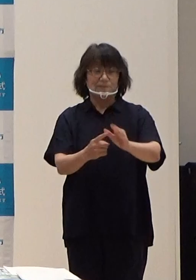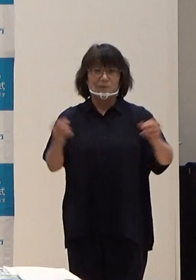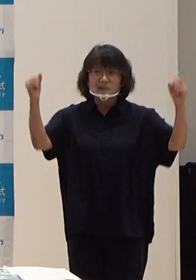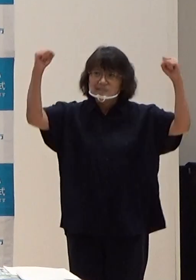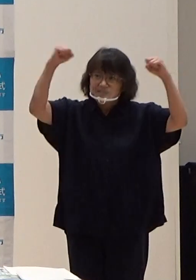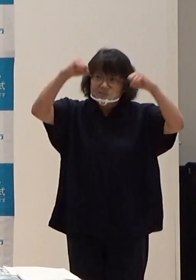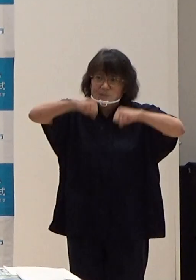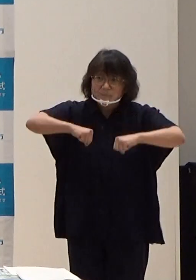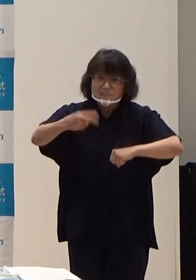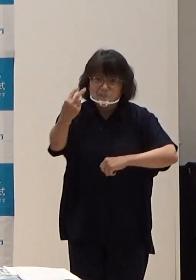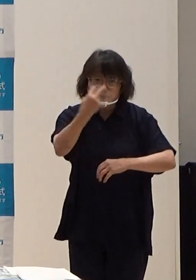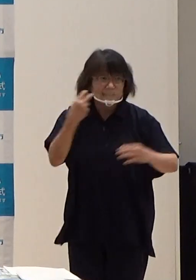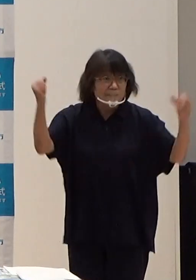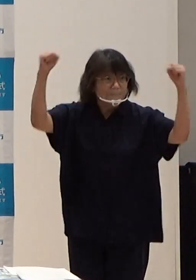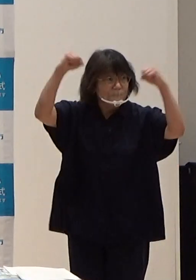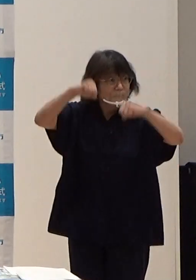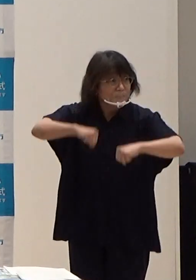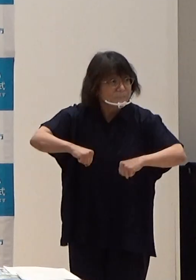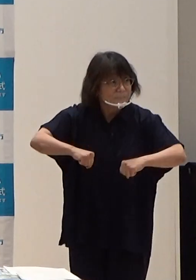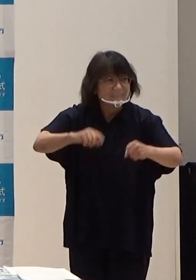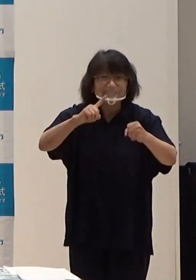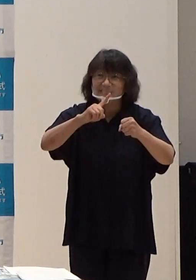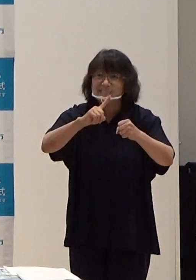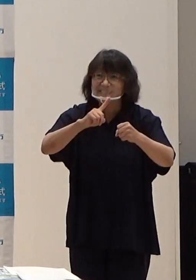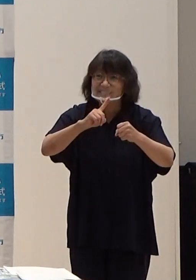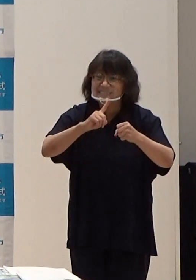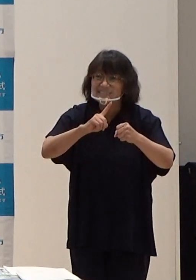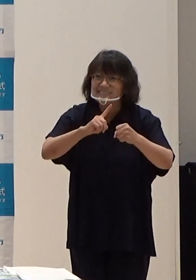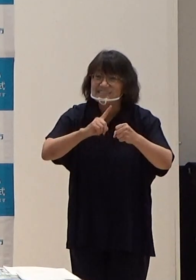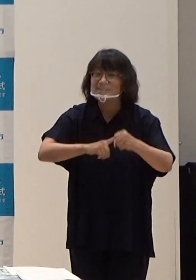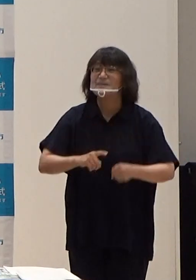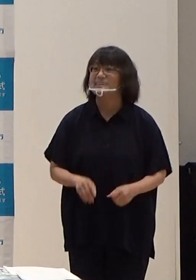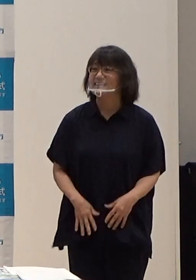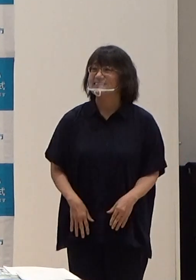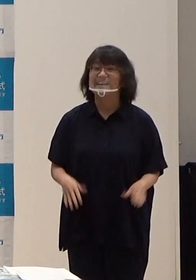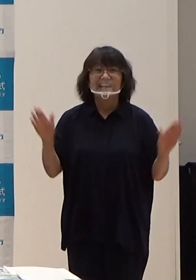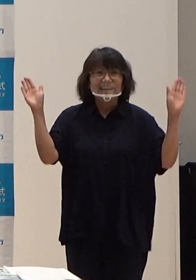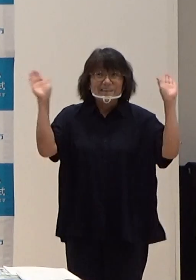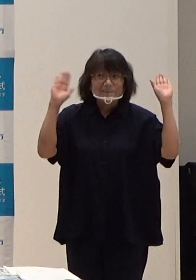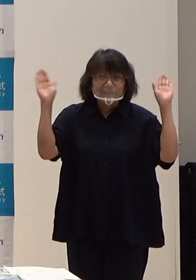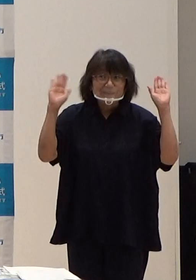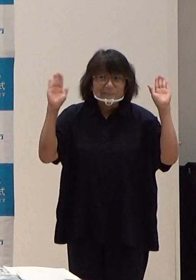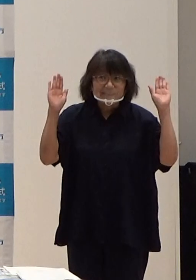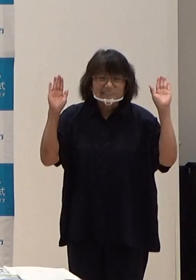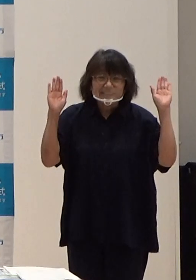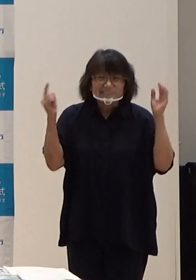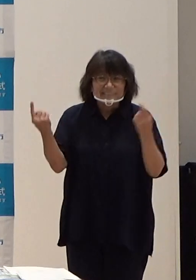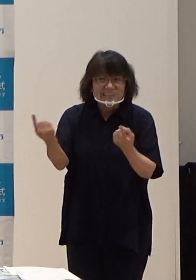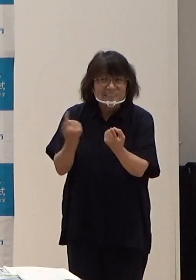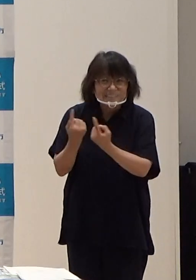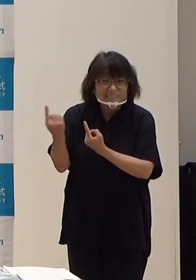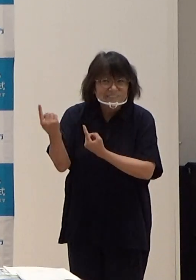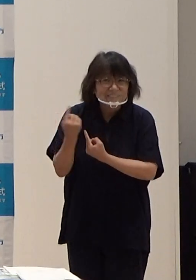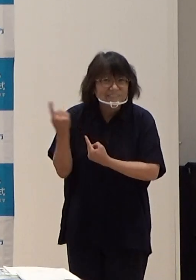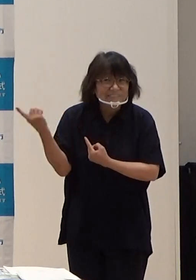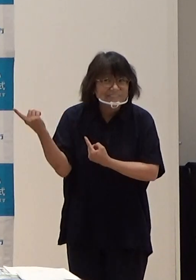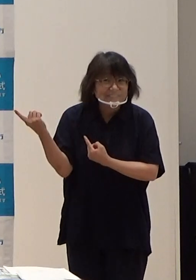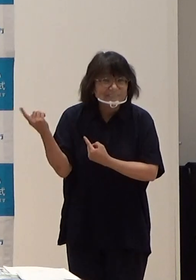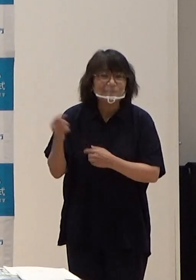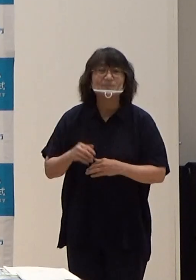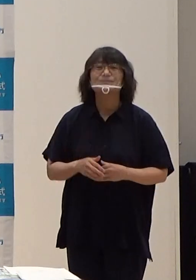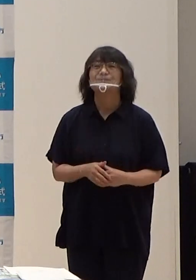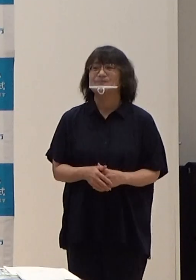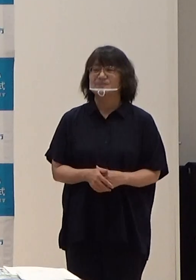ただくということも兼ねましてですね、ちょっとベビーたち、それから親御さん